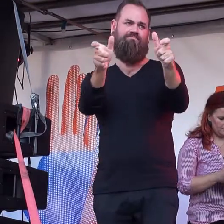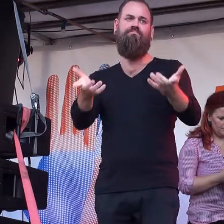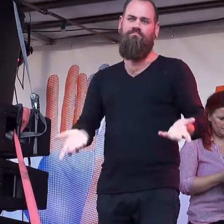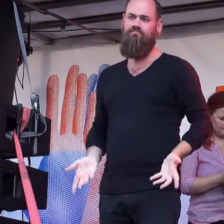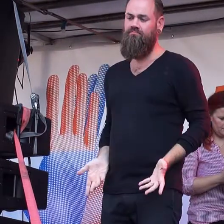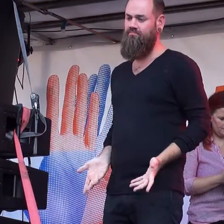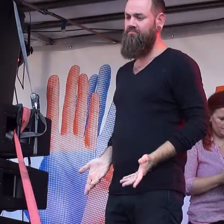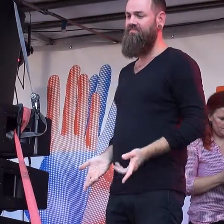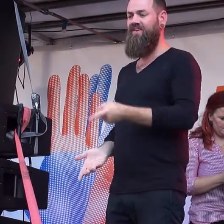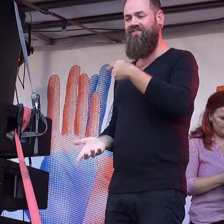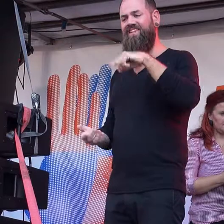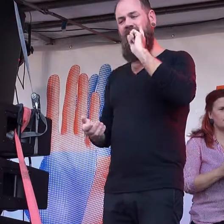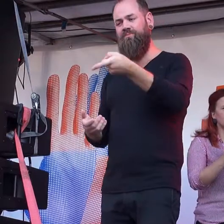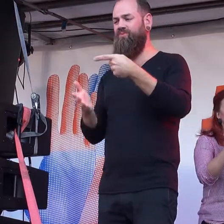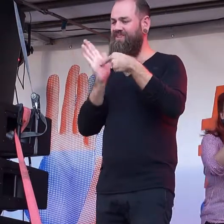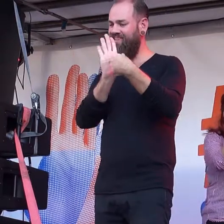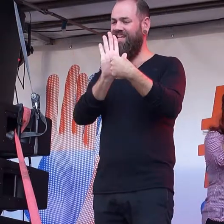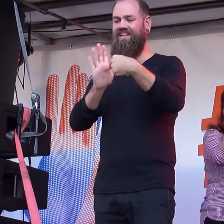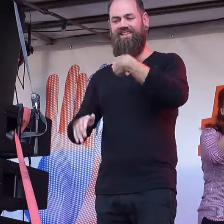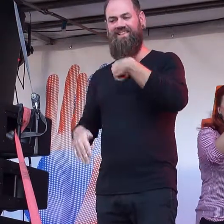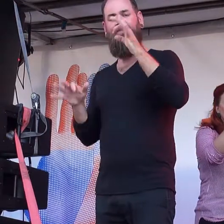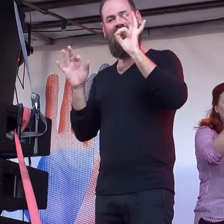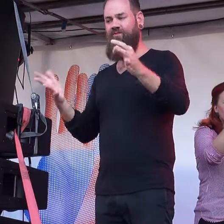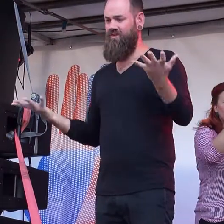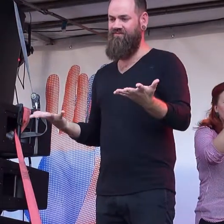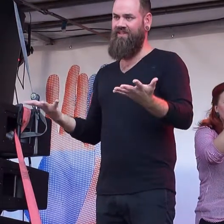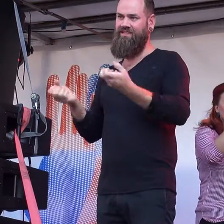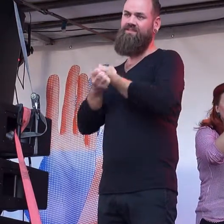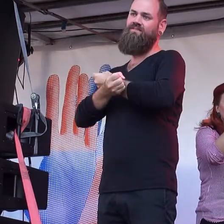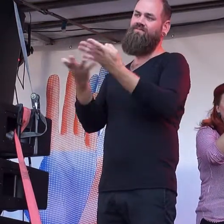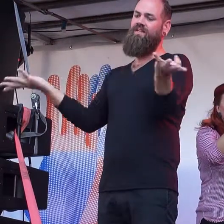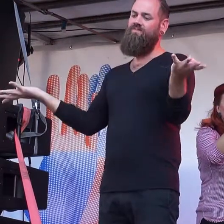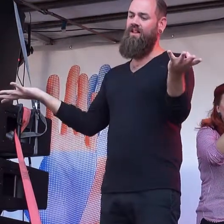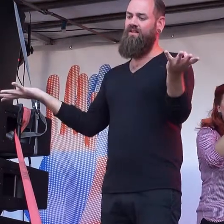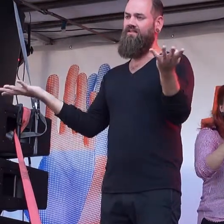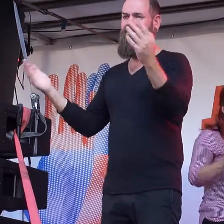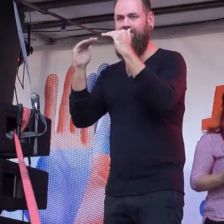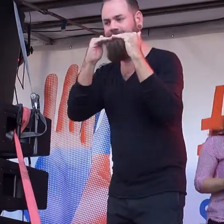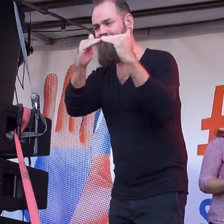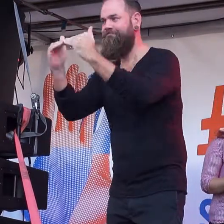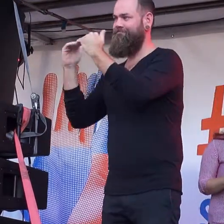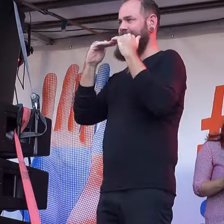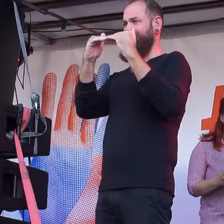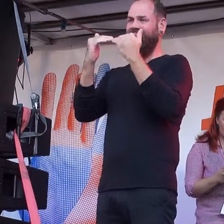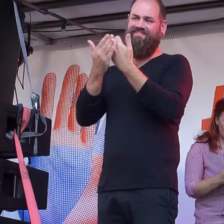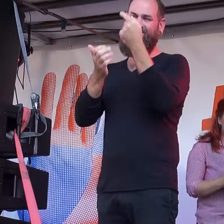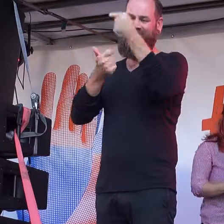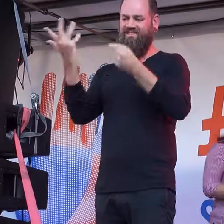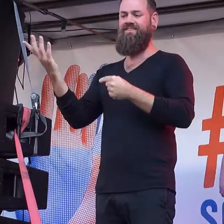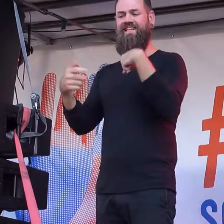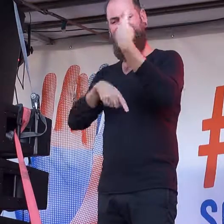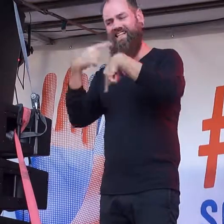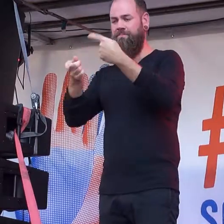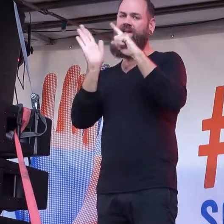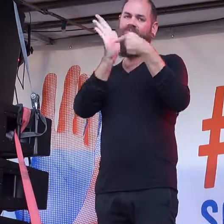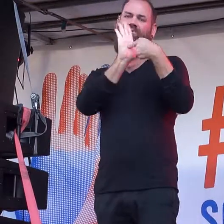vielfältiges offenes feld offenes miteinander einsetzen wir müssen an jedem ort zu jeder zeit zeigen dass er mit allen